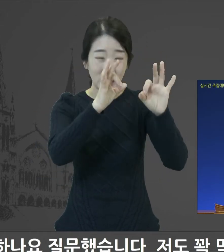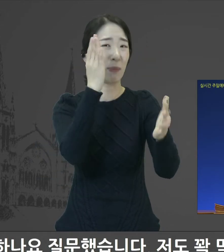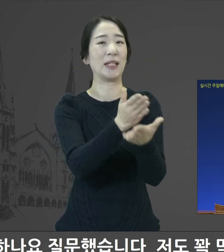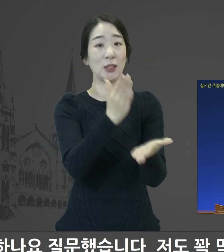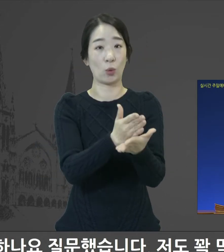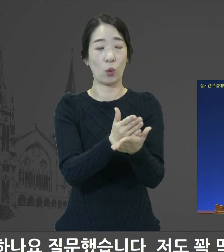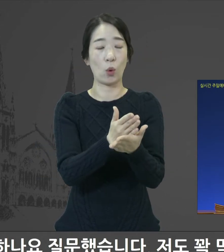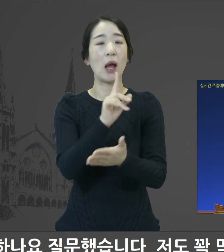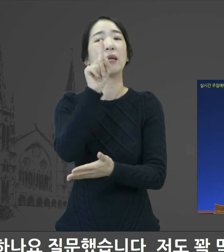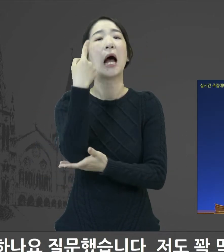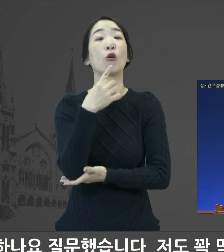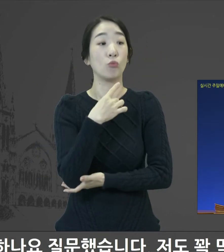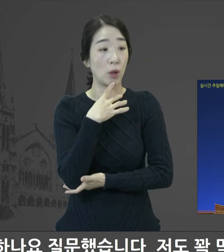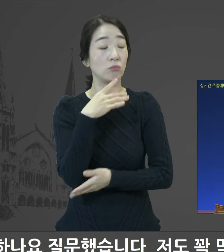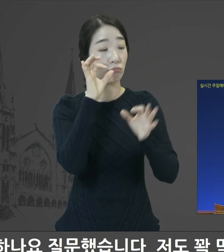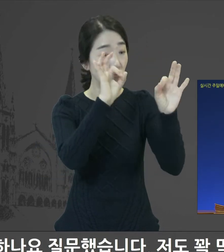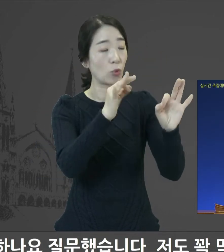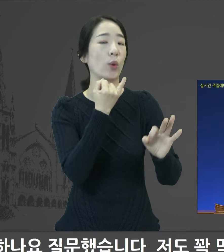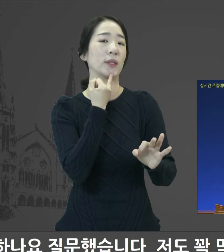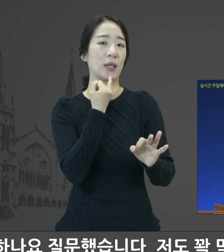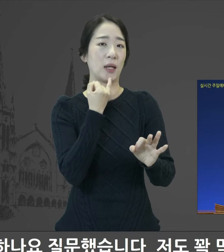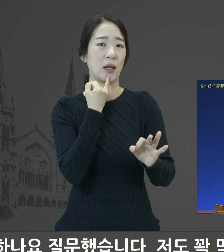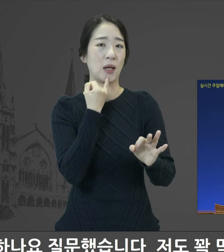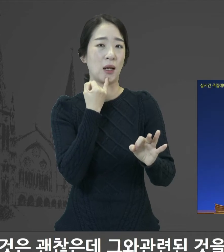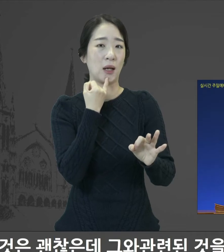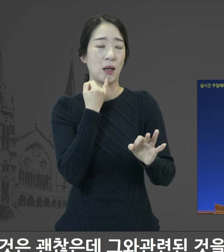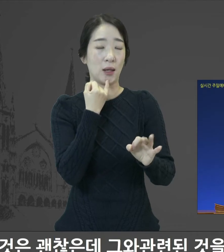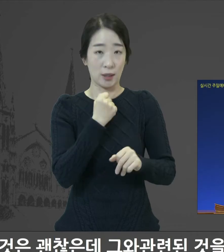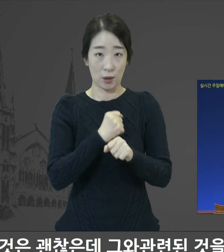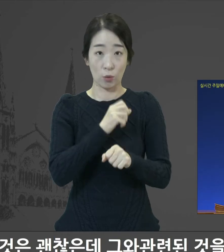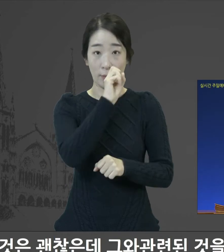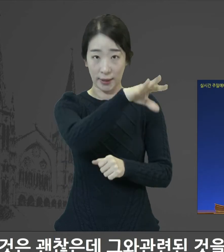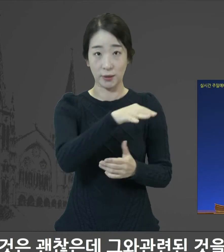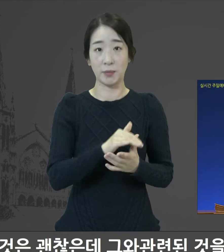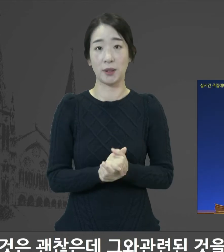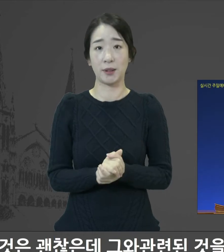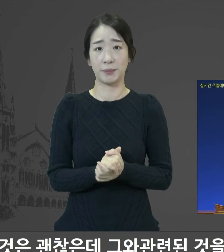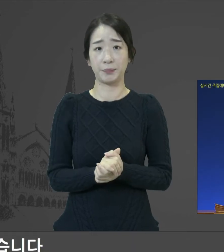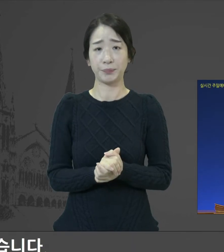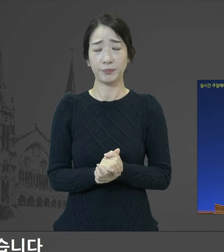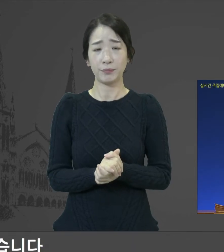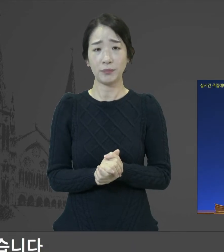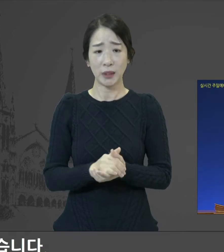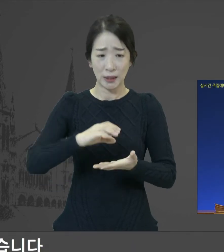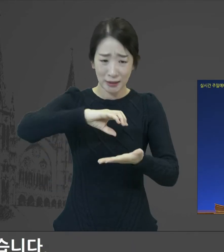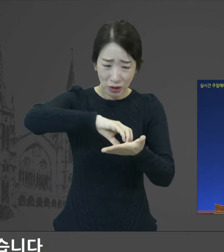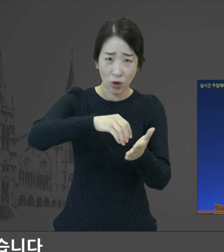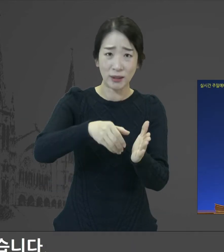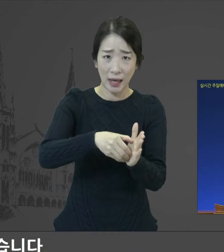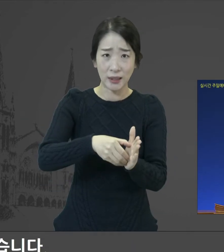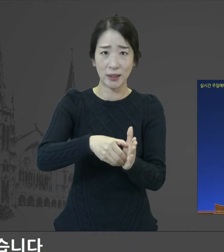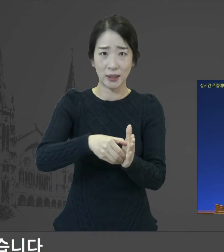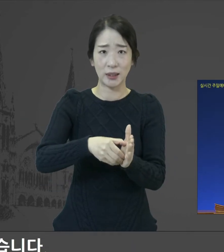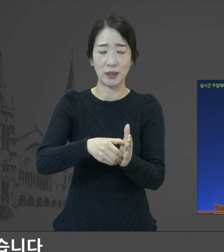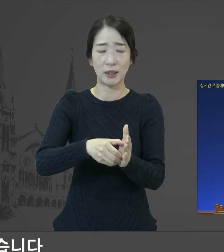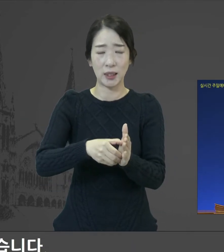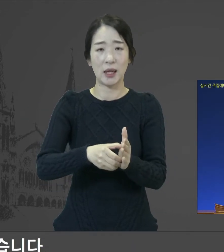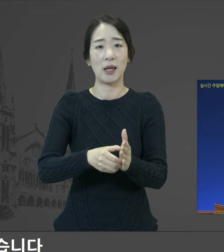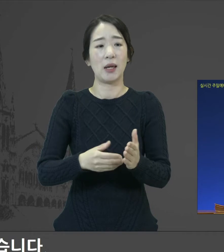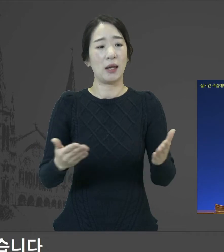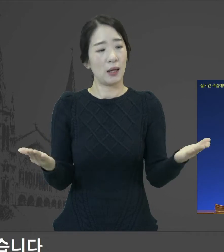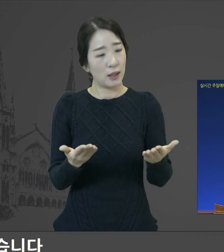하시라고. 그렇게 권면 드렸습니다. 여러분, 우리가 적절하게 열매 맺는 삶을 위해서 열심을 내다보면 그